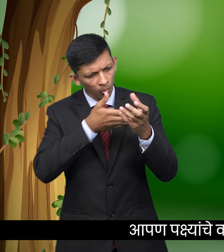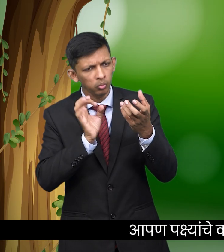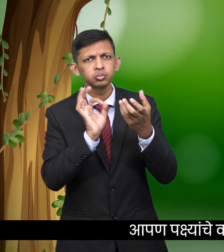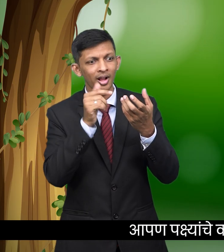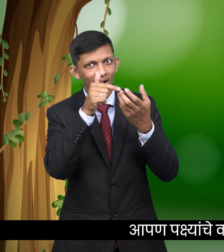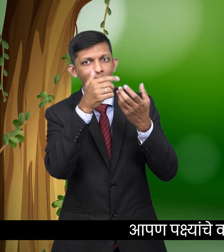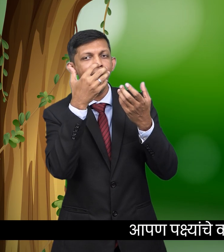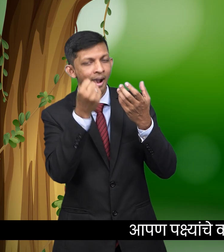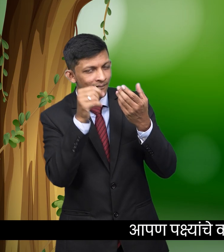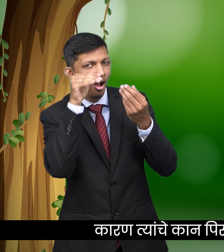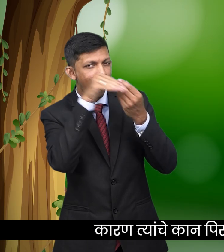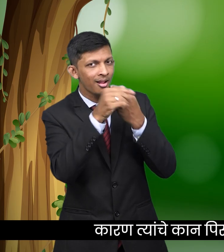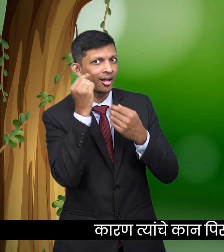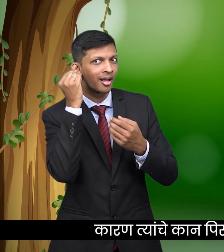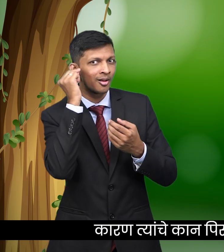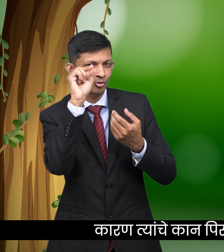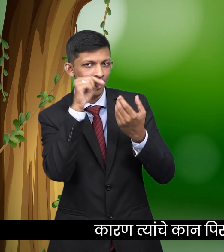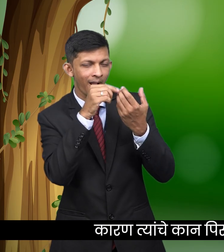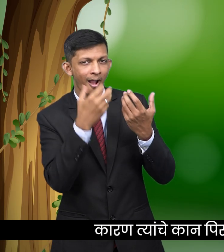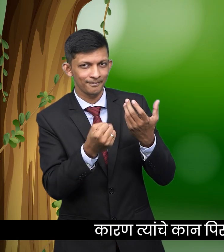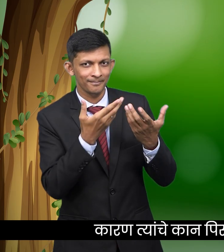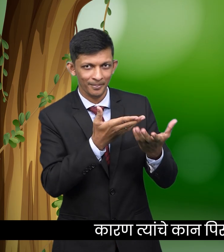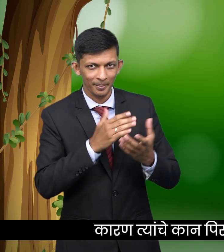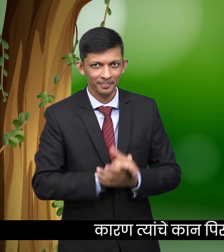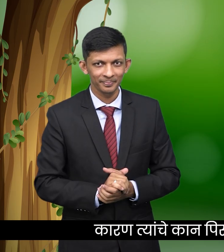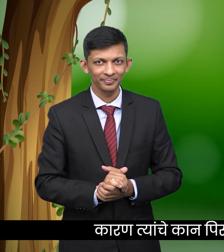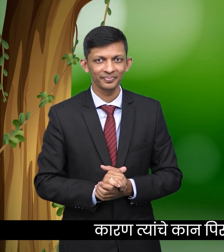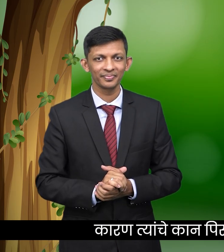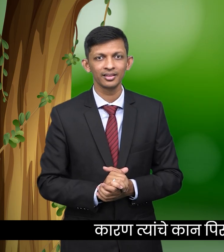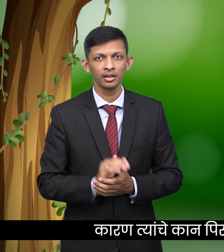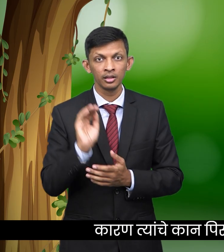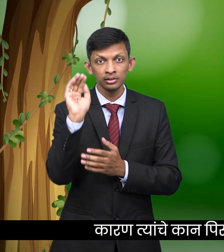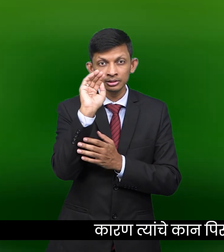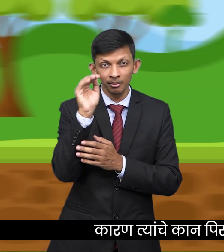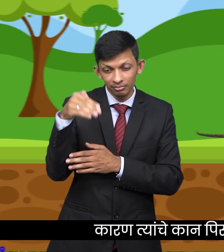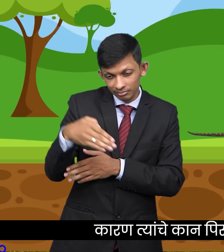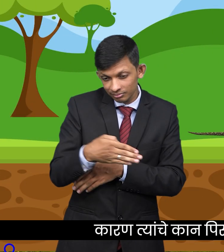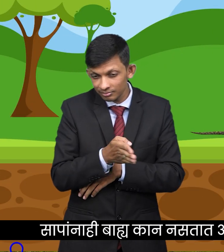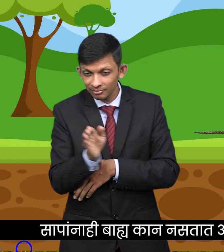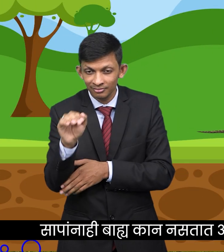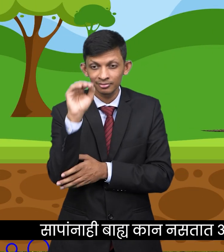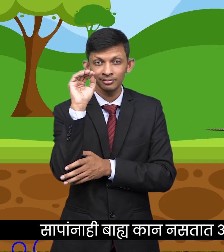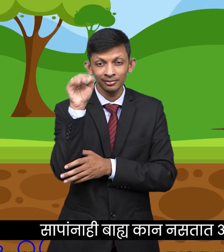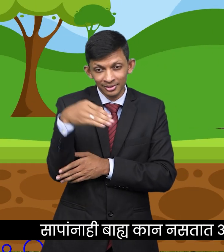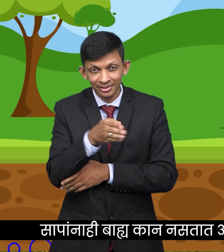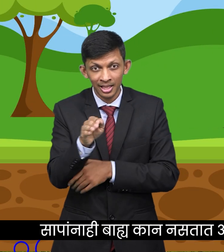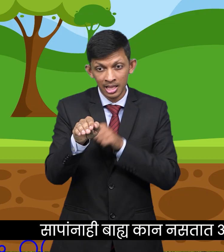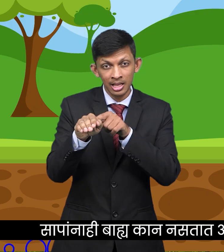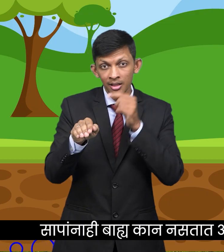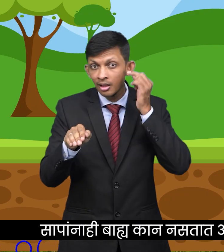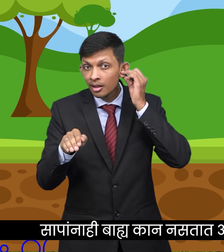सहजपणे पाहू शकत नाही, कारण त्यांचे कान पिसांनी झाकलेली लहान छिद्रे असतात.